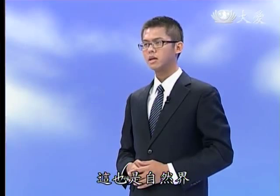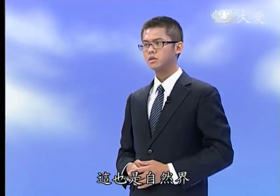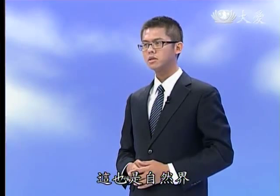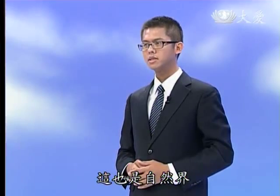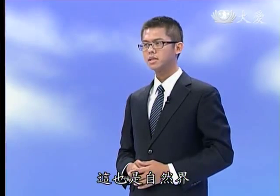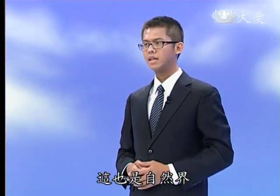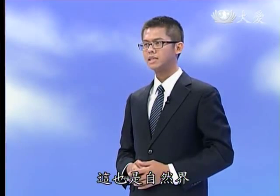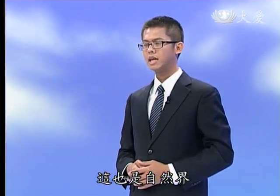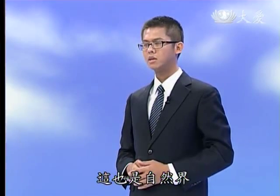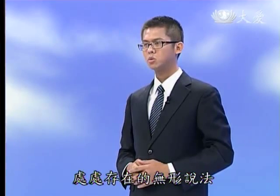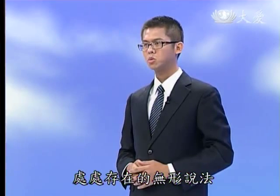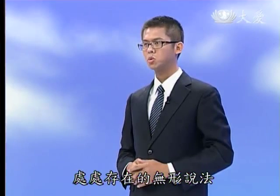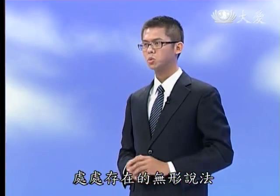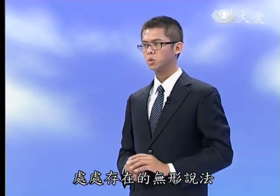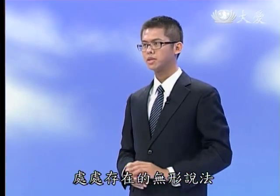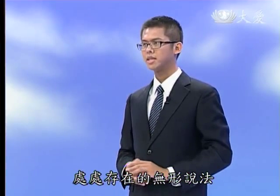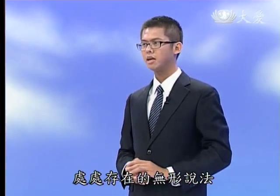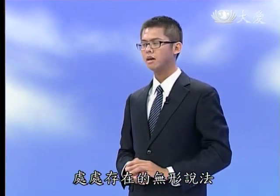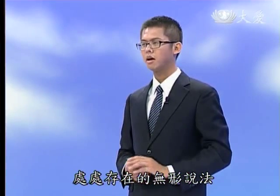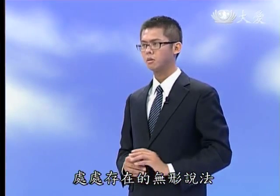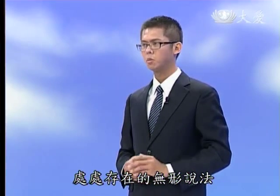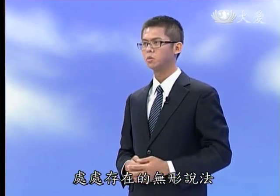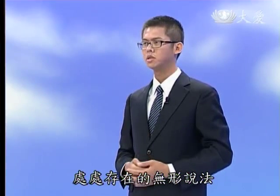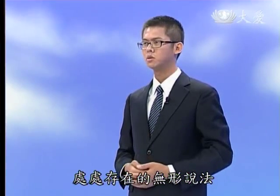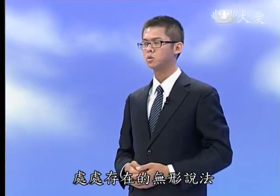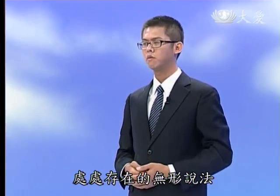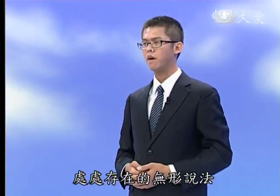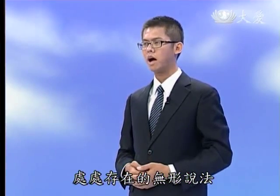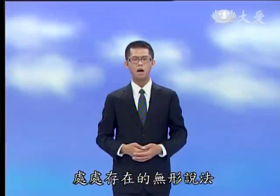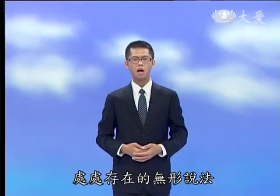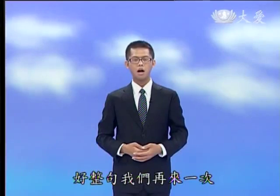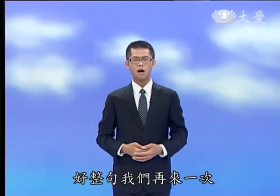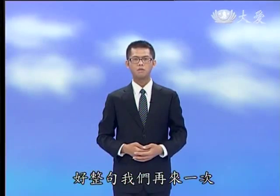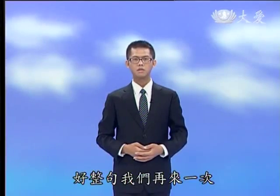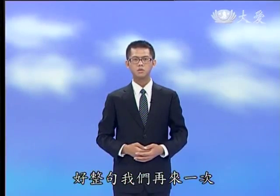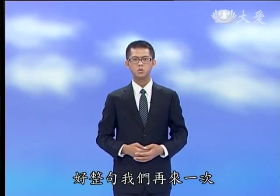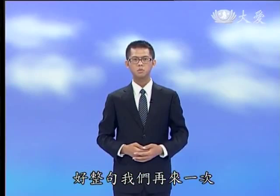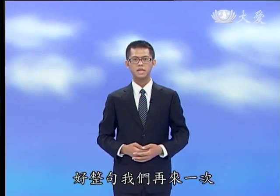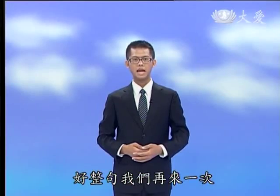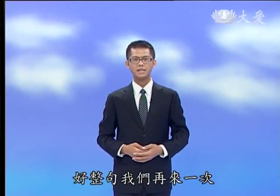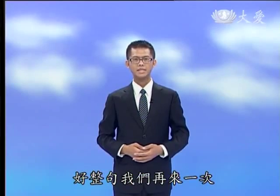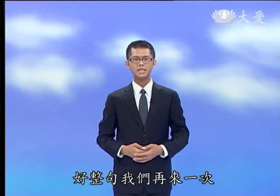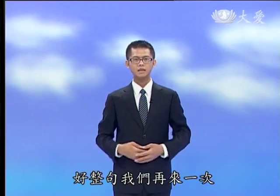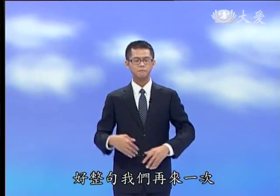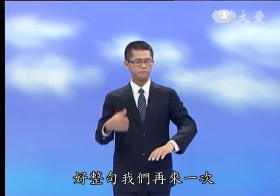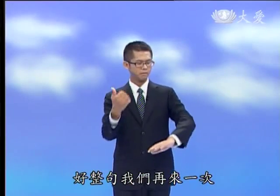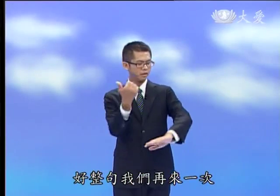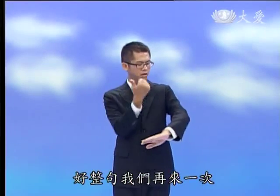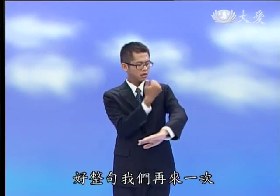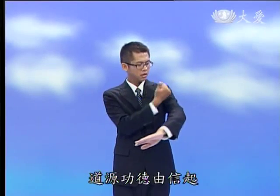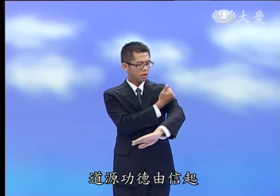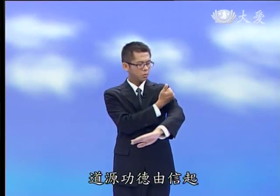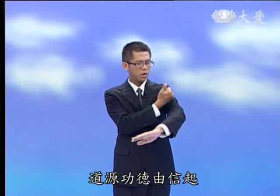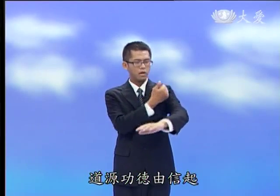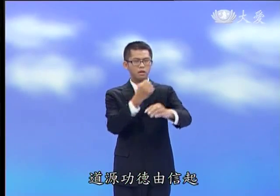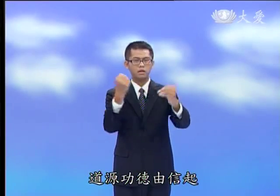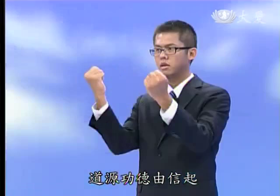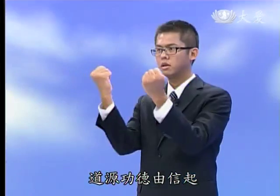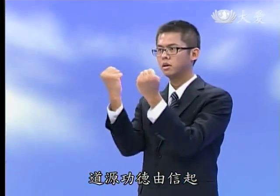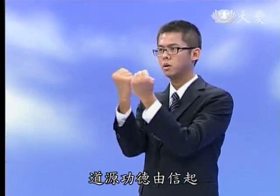也是自然界处处存在的无形说法。好，整句我们再来一次。道源